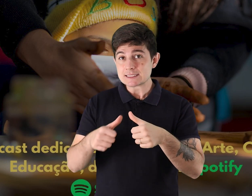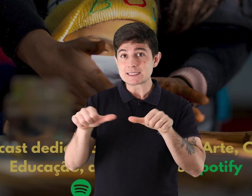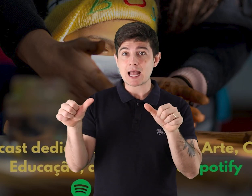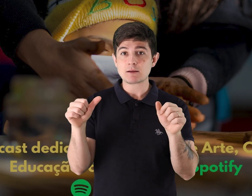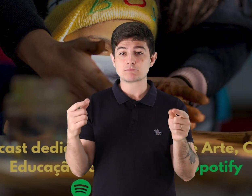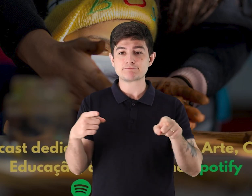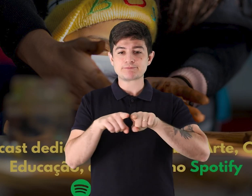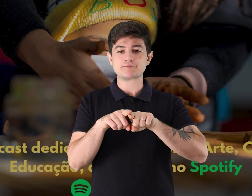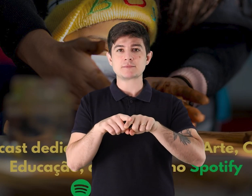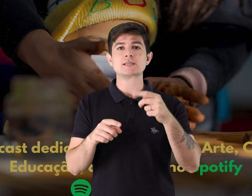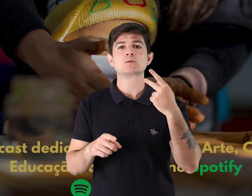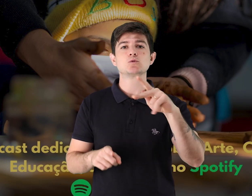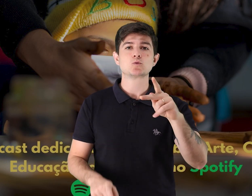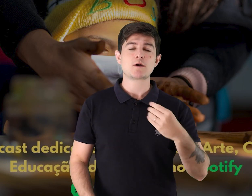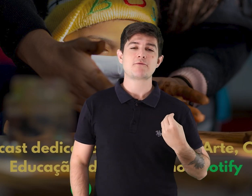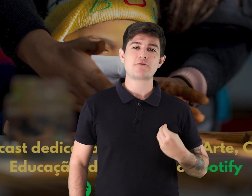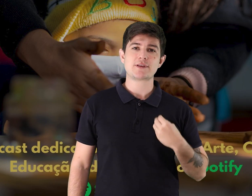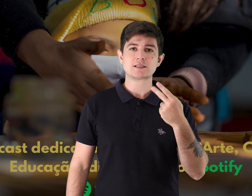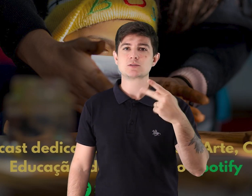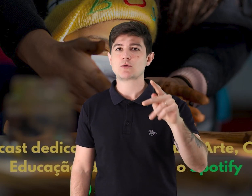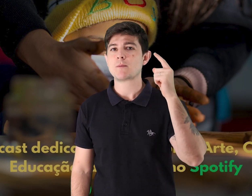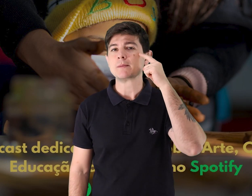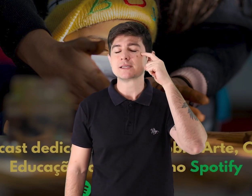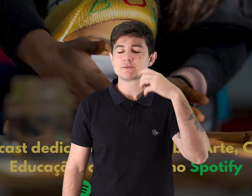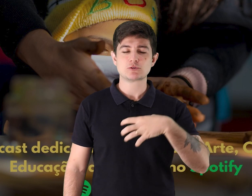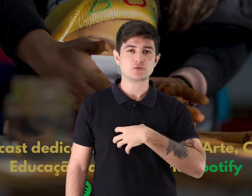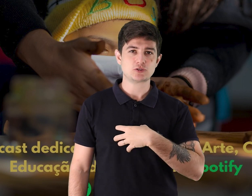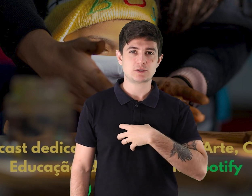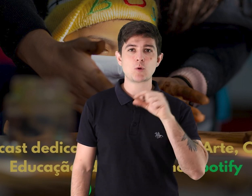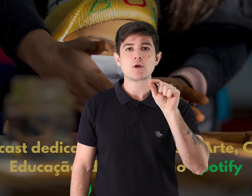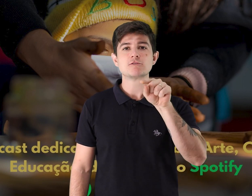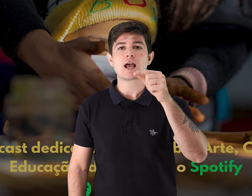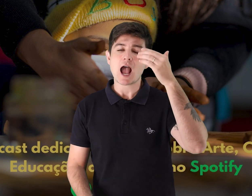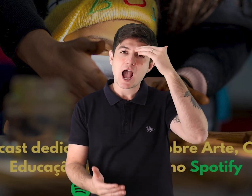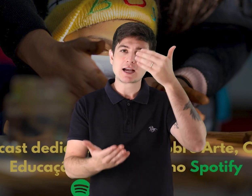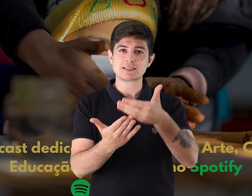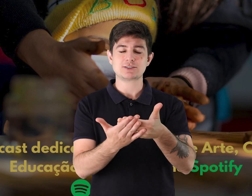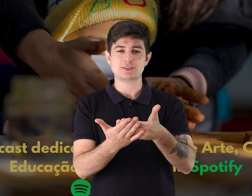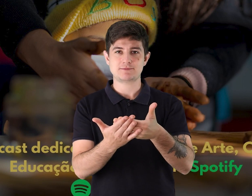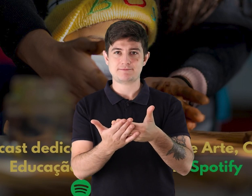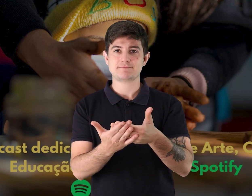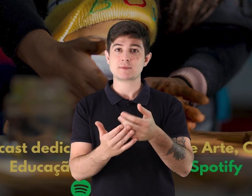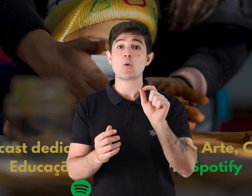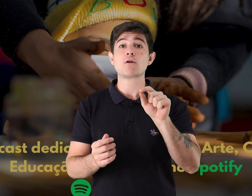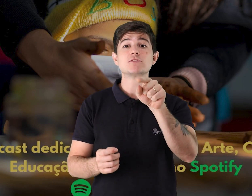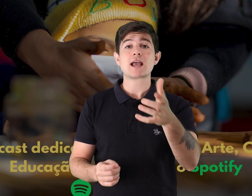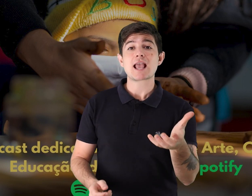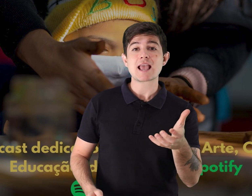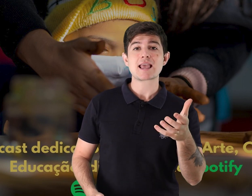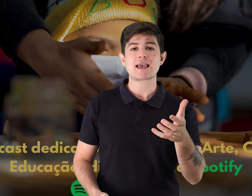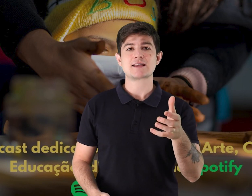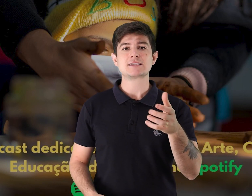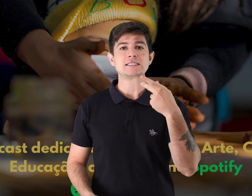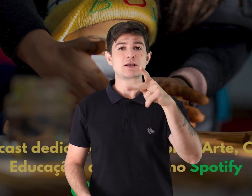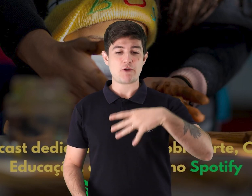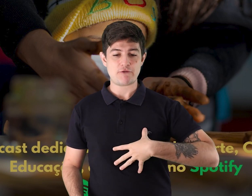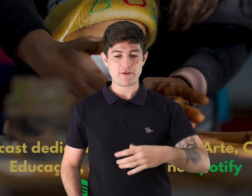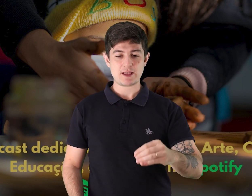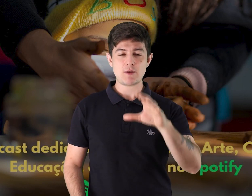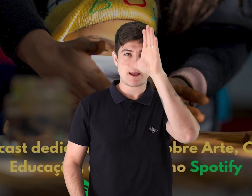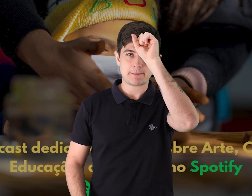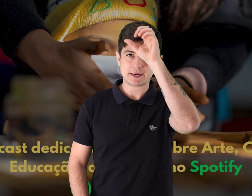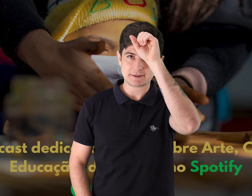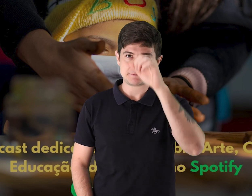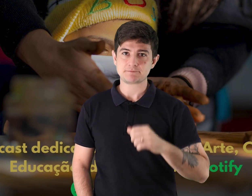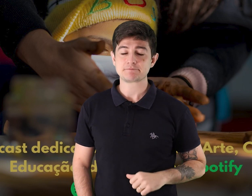mais alinhadas com o seu modo de pensar e o que você quer para a educação dos seus filhos.